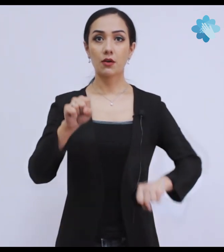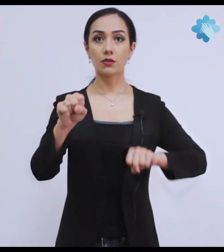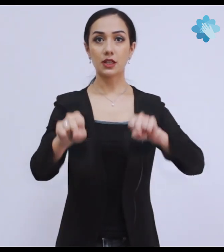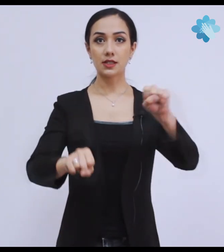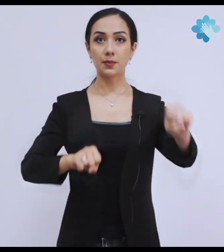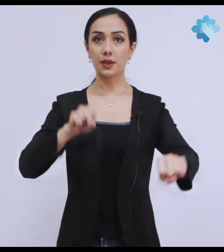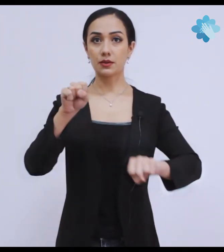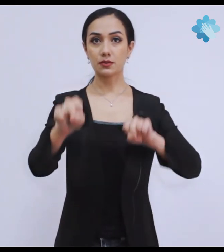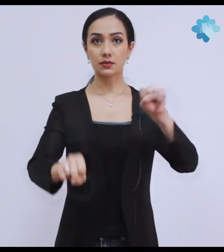велосипед